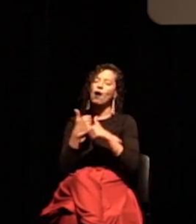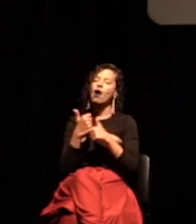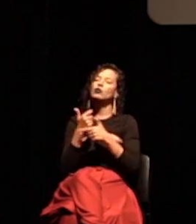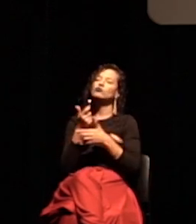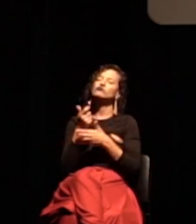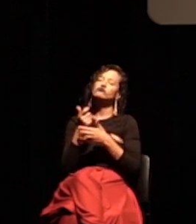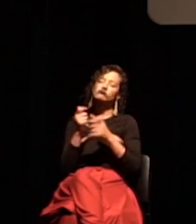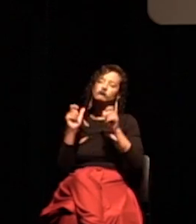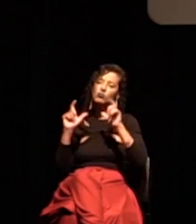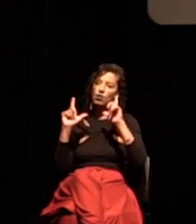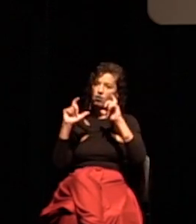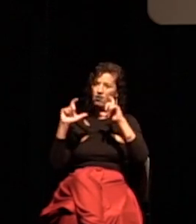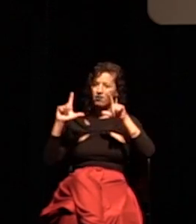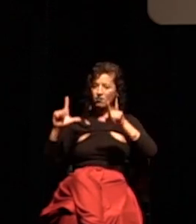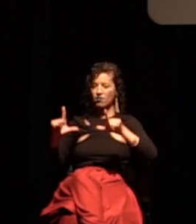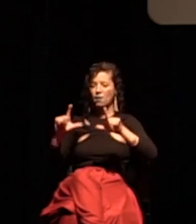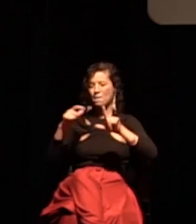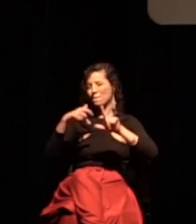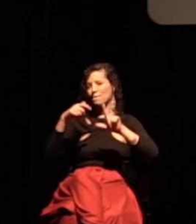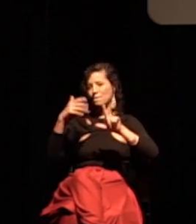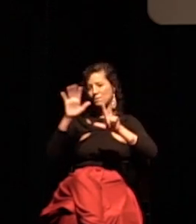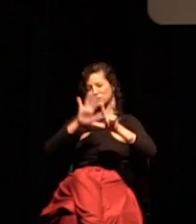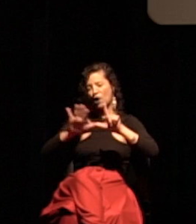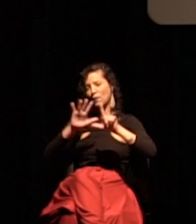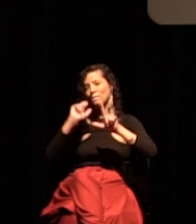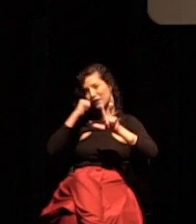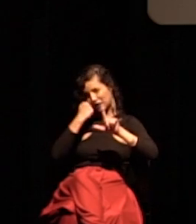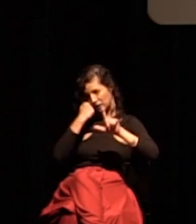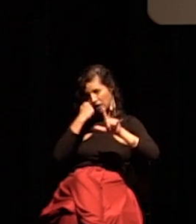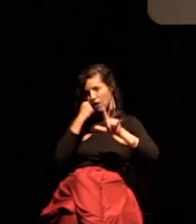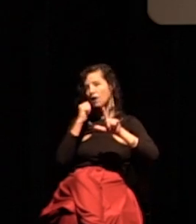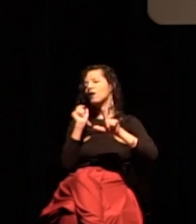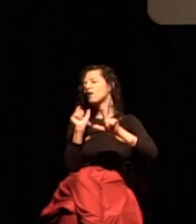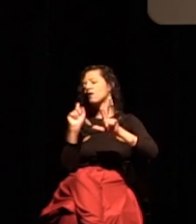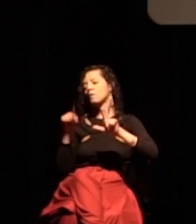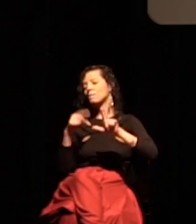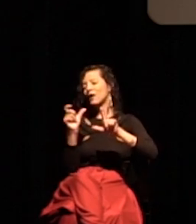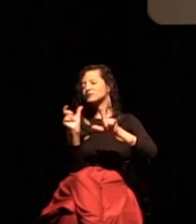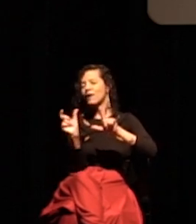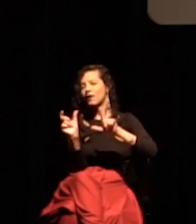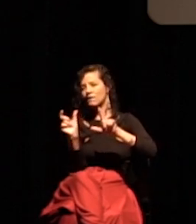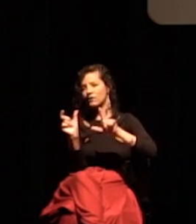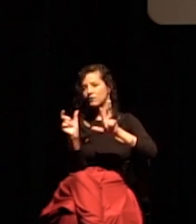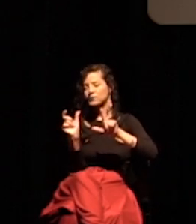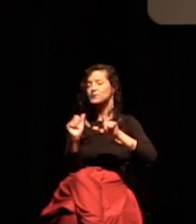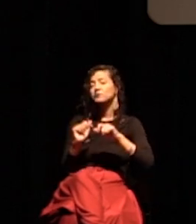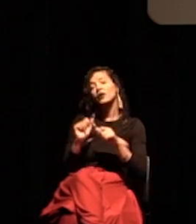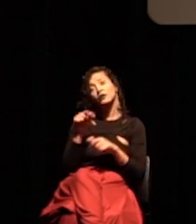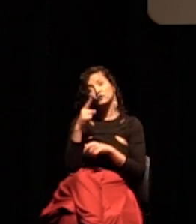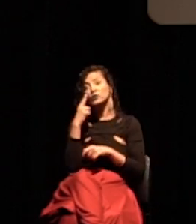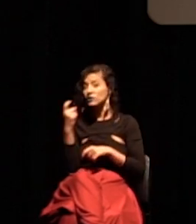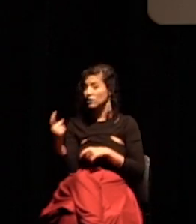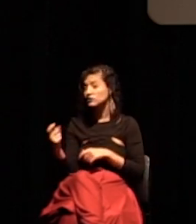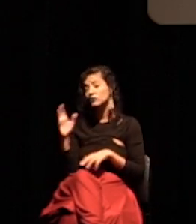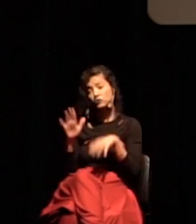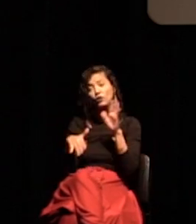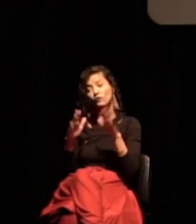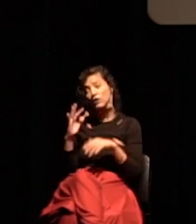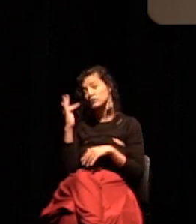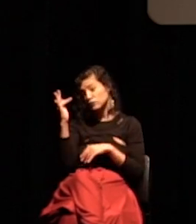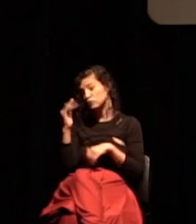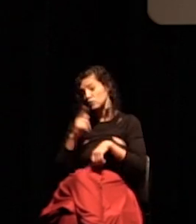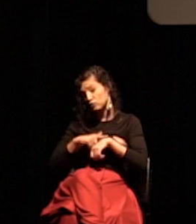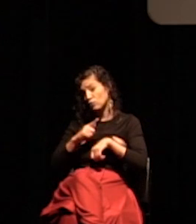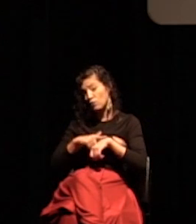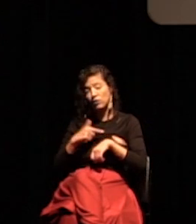chapa, né, preta, fotográfica, com a palavra, que é uma coisa interessante. Isso talvez seja algo que, em algum momento, já que